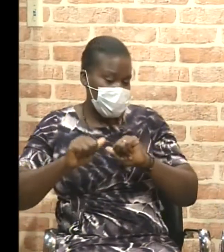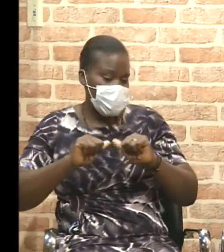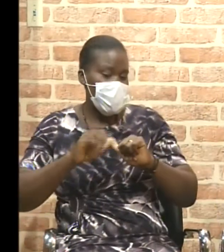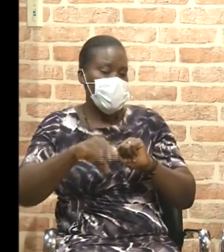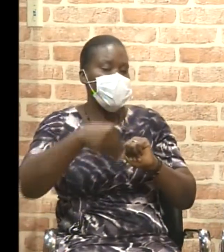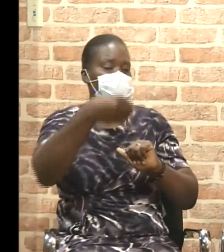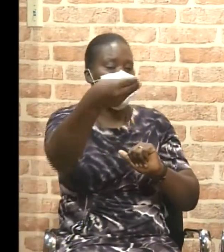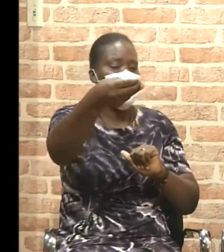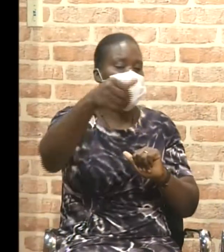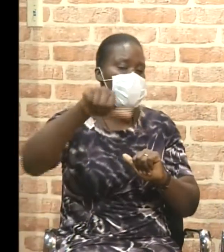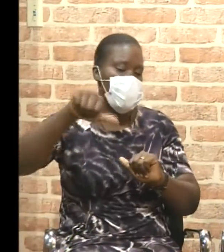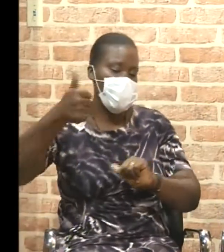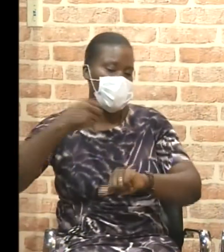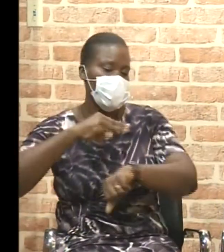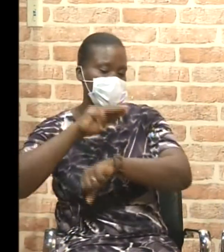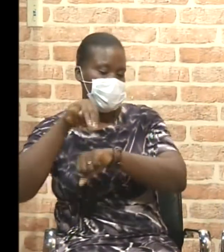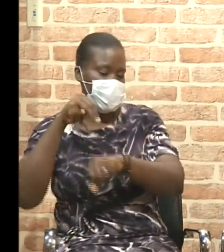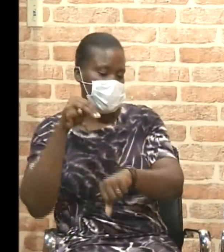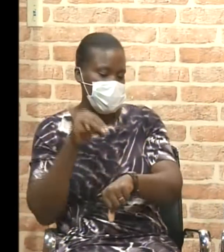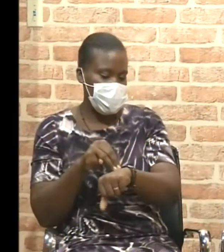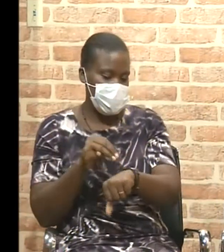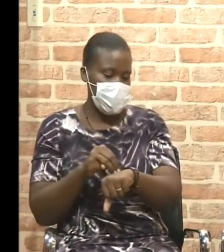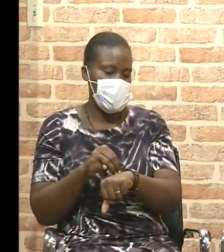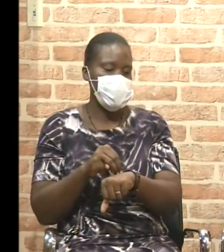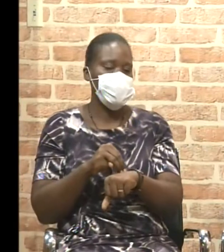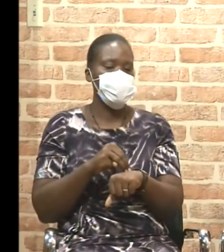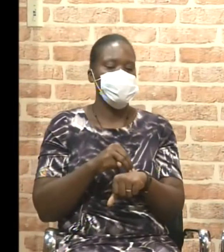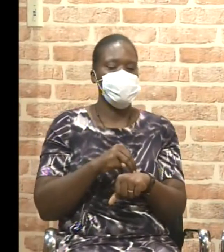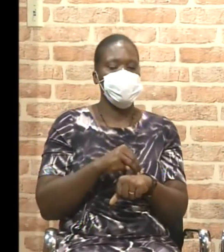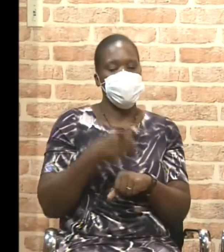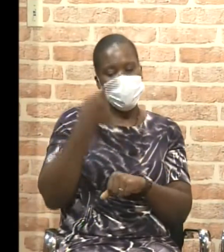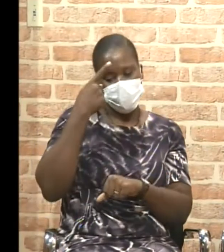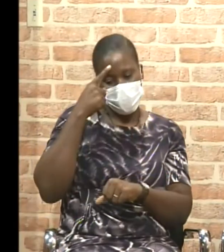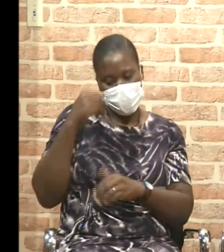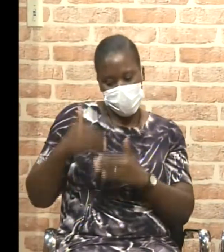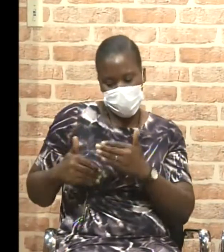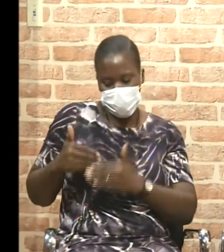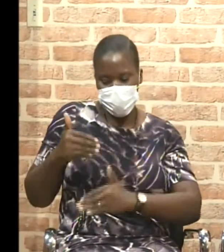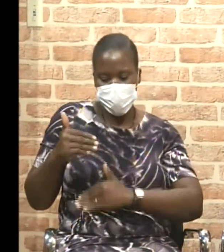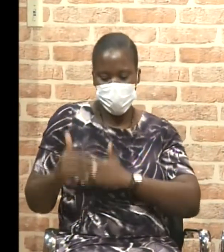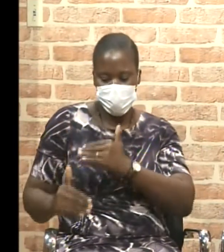nous ayons une assistance, une prise en charge qui fait pour que nous soyons capables d'améliorer en termes